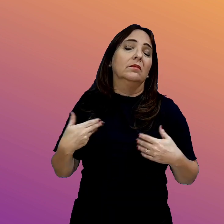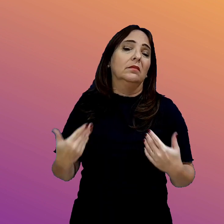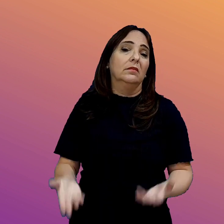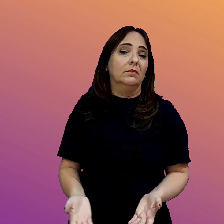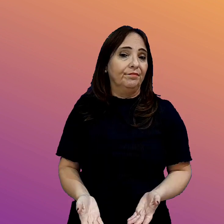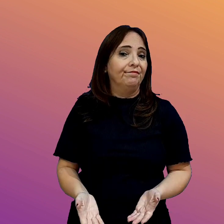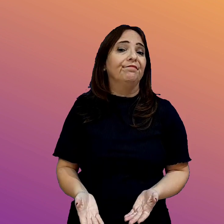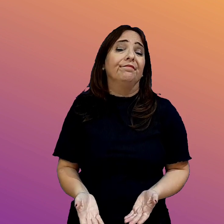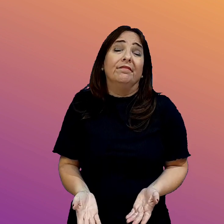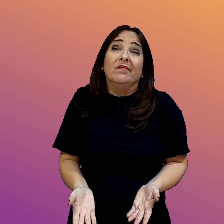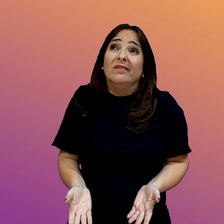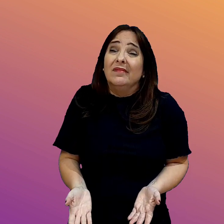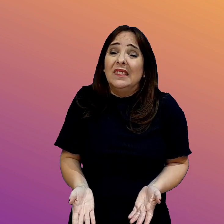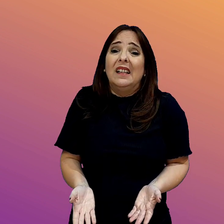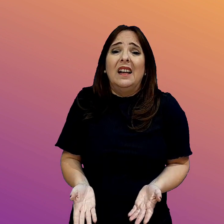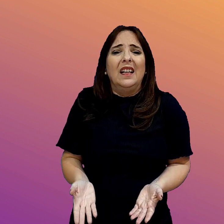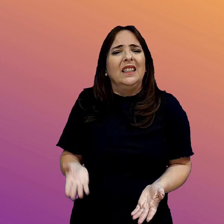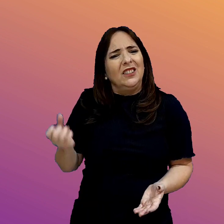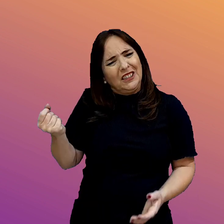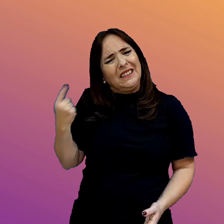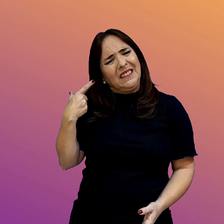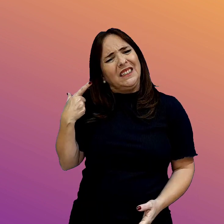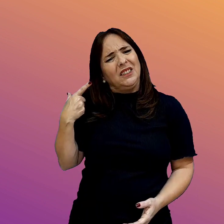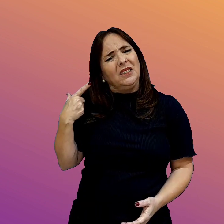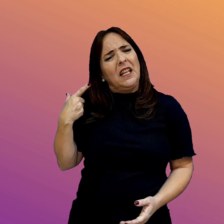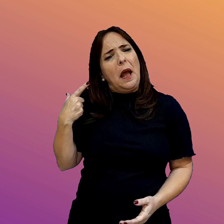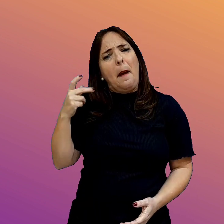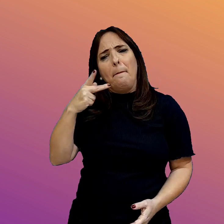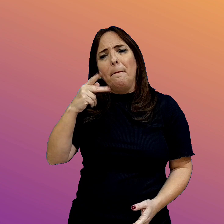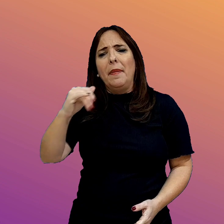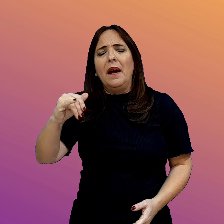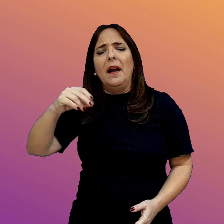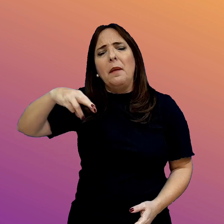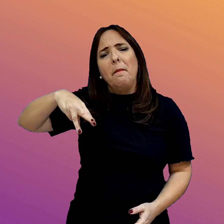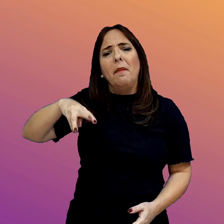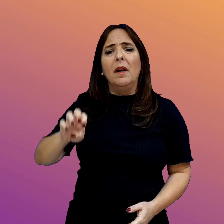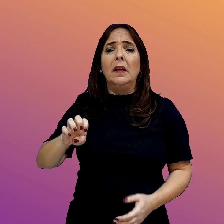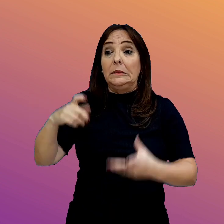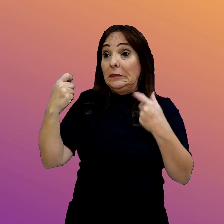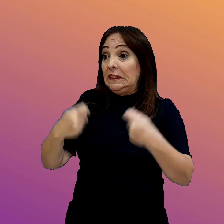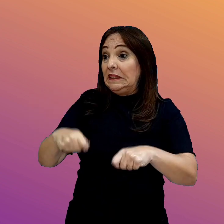de aprovação. Às vezes eles não dizem não porque não querem